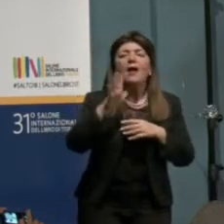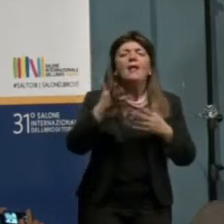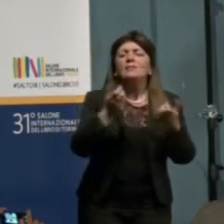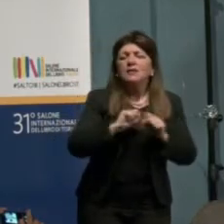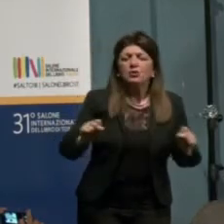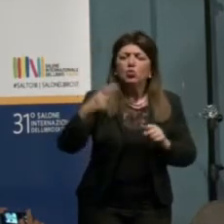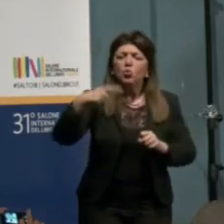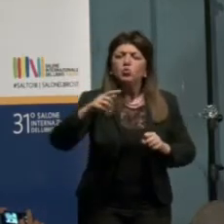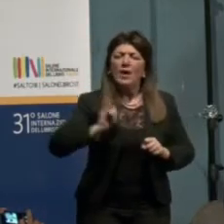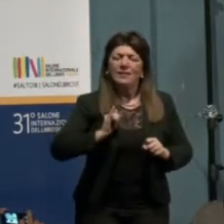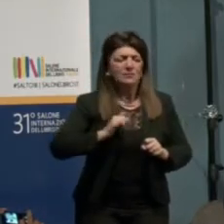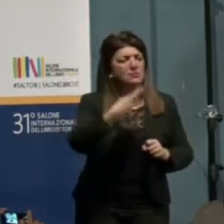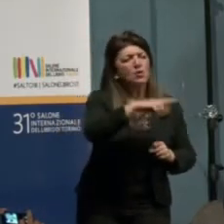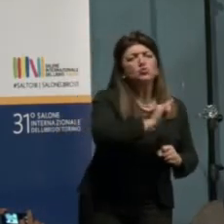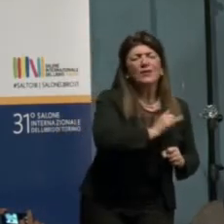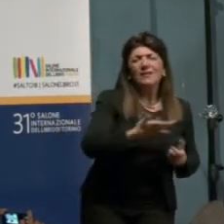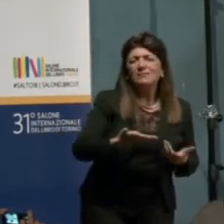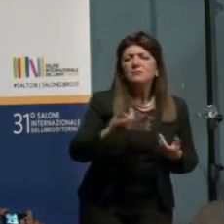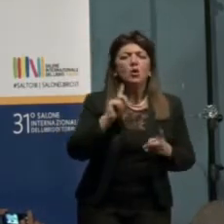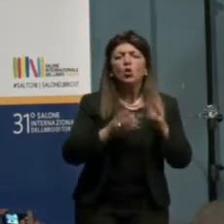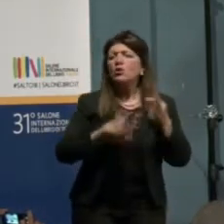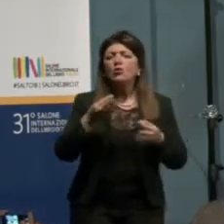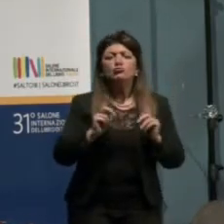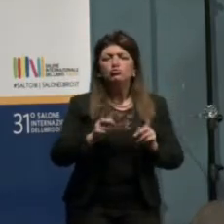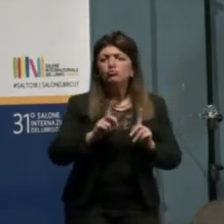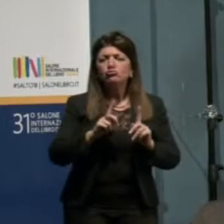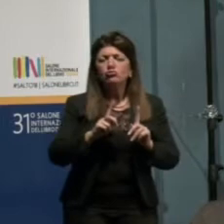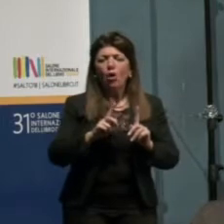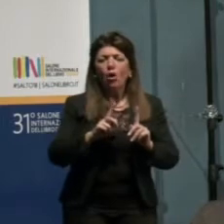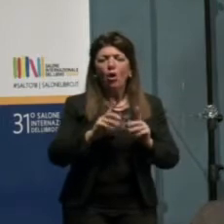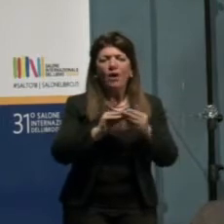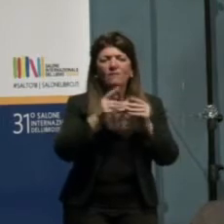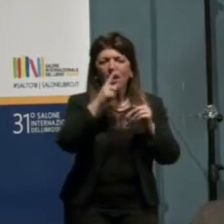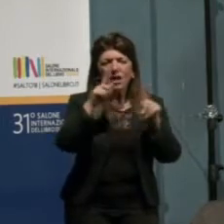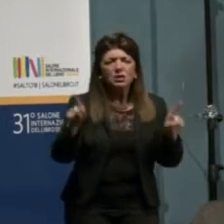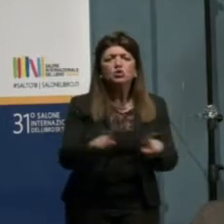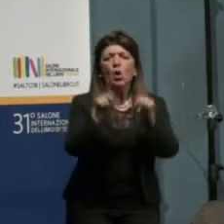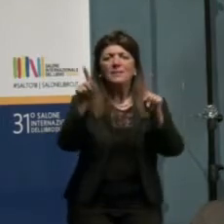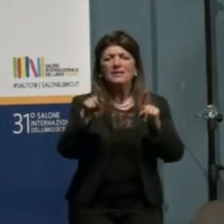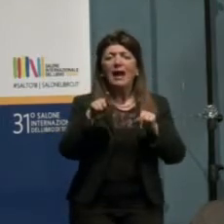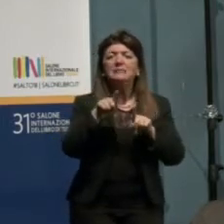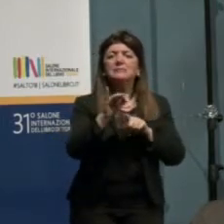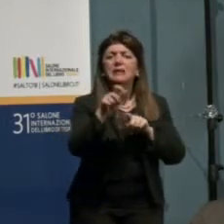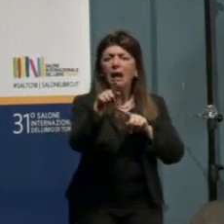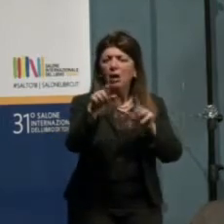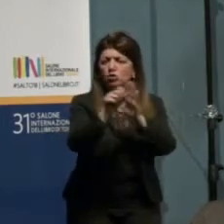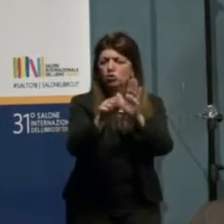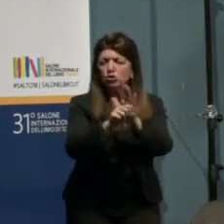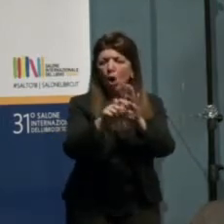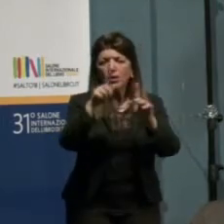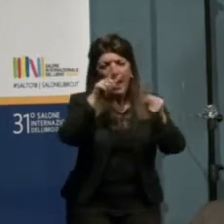identità non è giusto creare somiglianze a tutti i costi ci possono essere